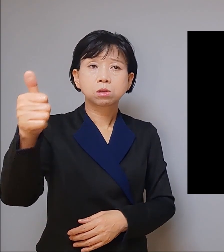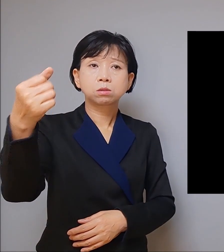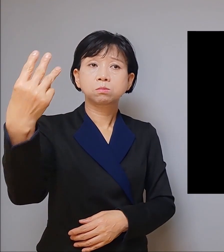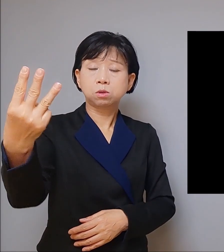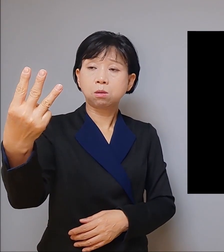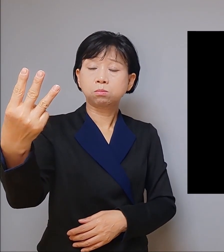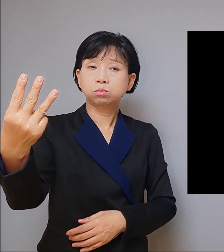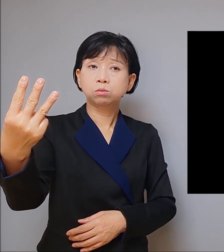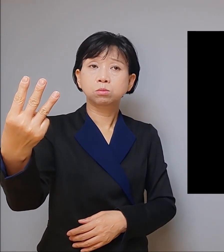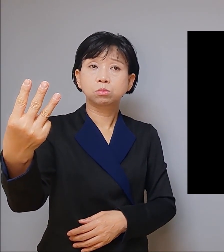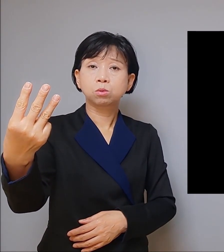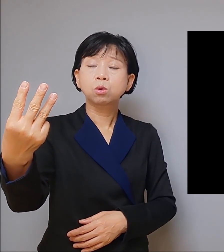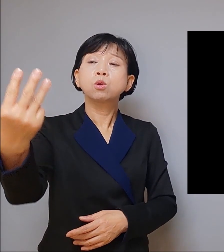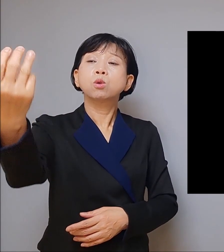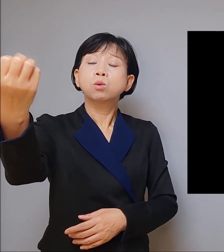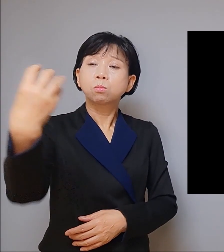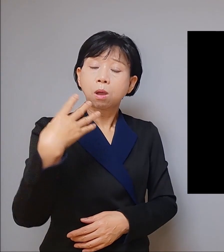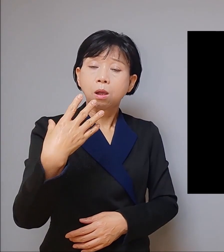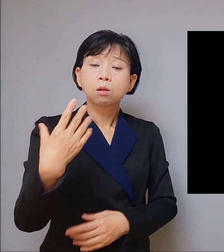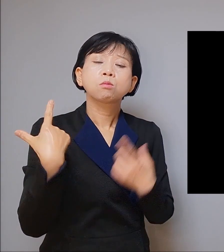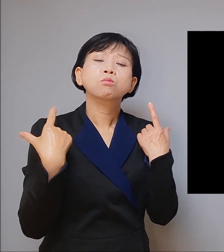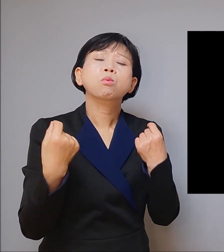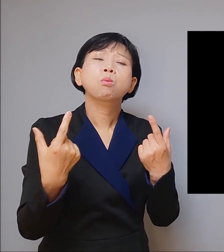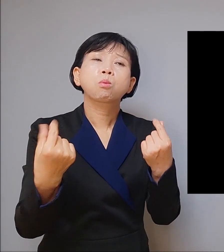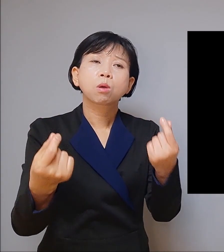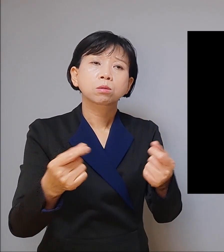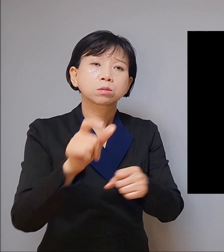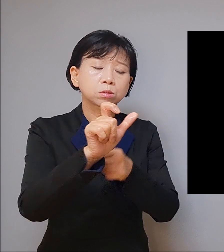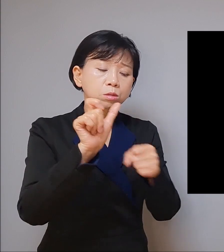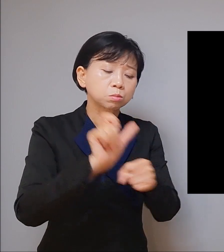각각 15년 전, 25년 전